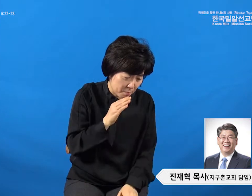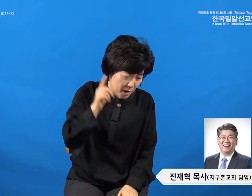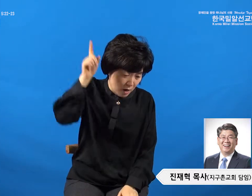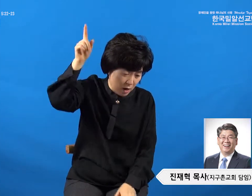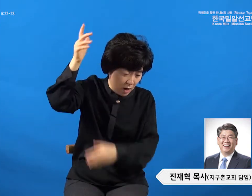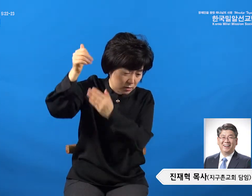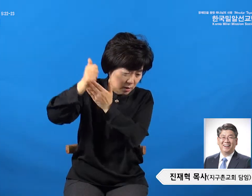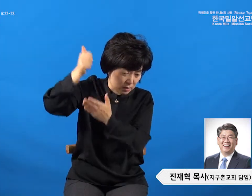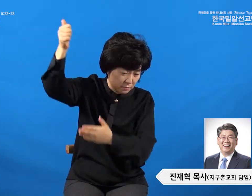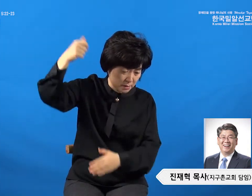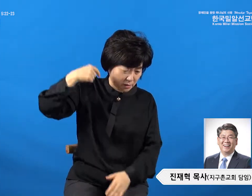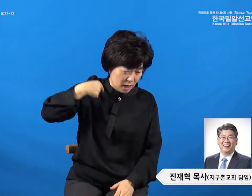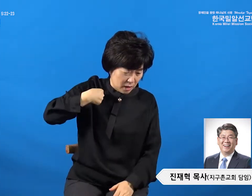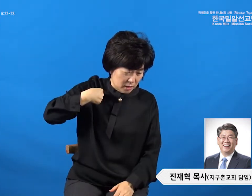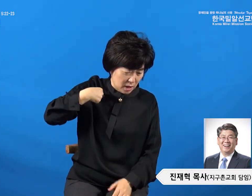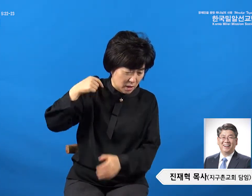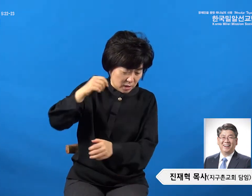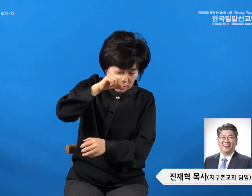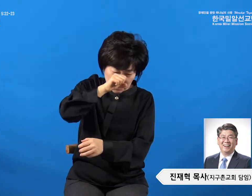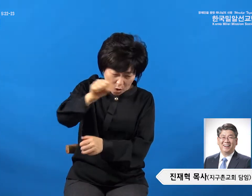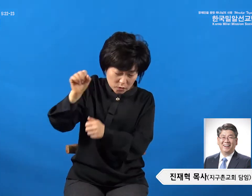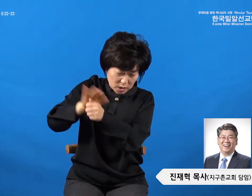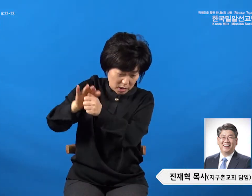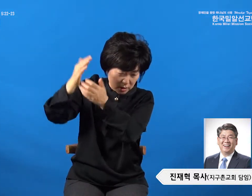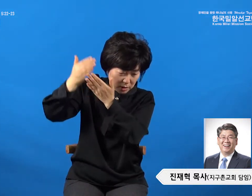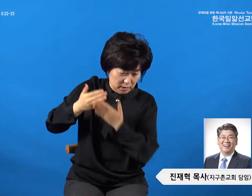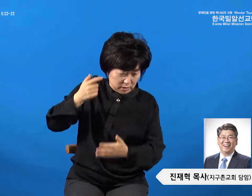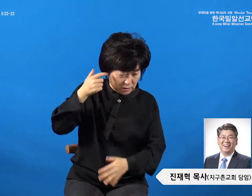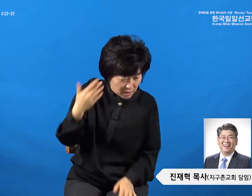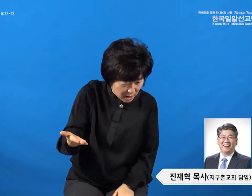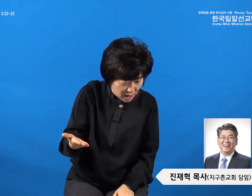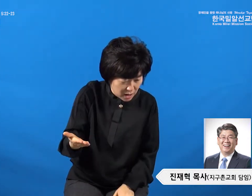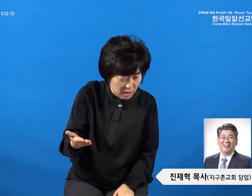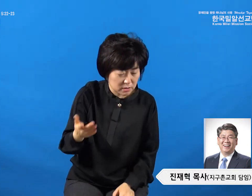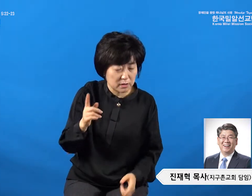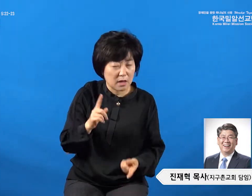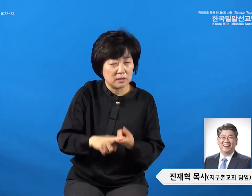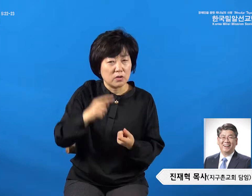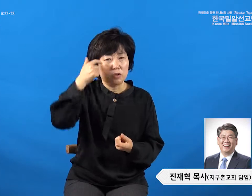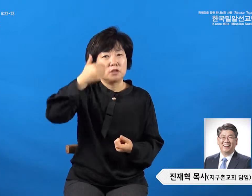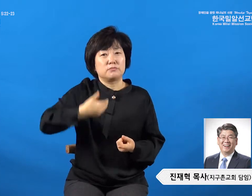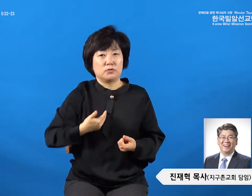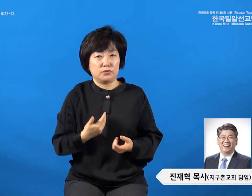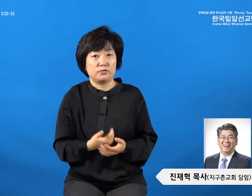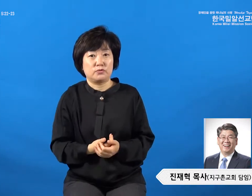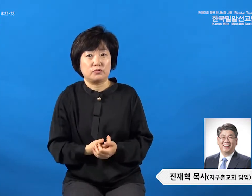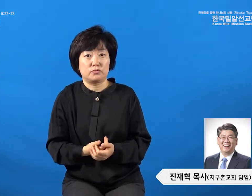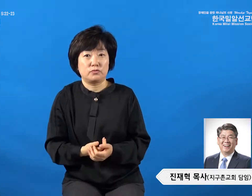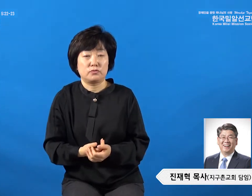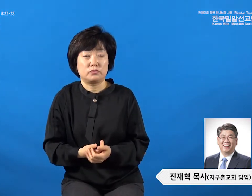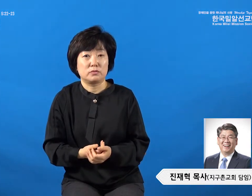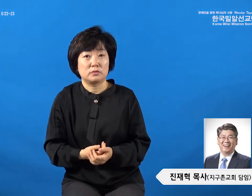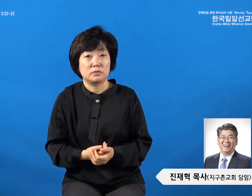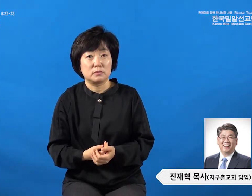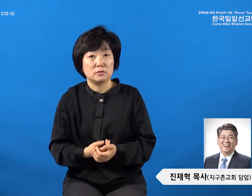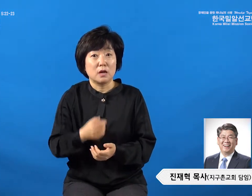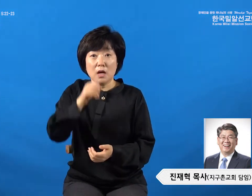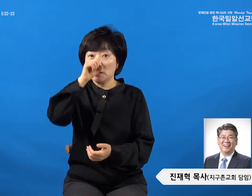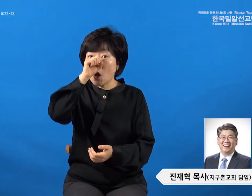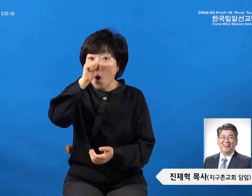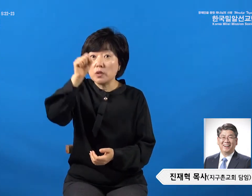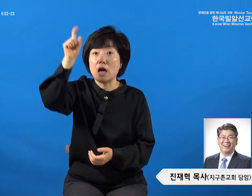정말 그 하나님이 내게 선하신가? 라는 질문을 우리는 던져보게 됩니다.